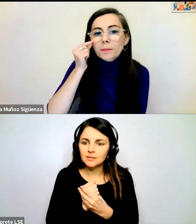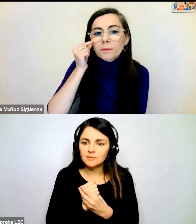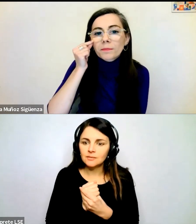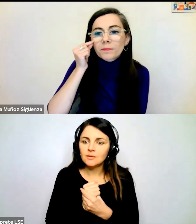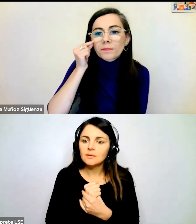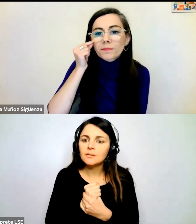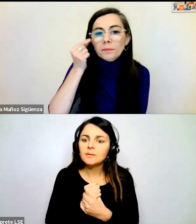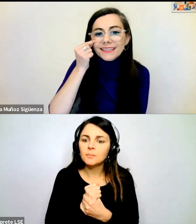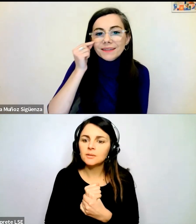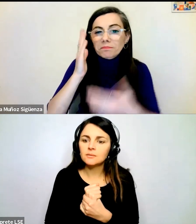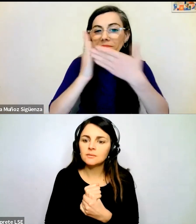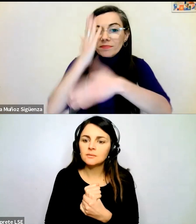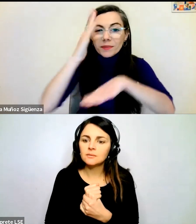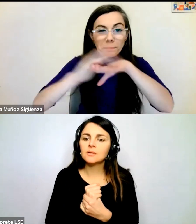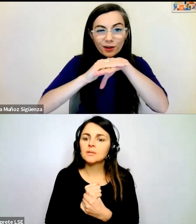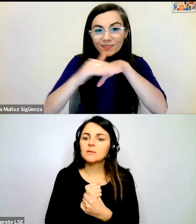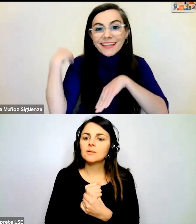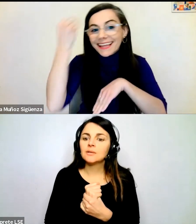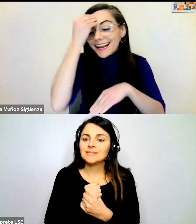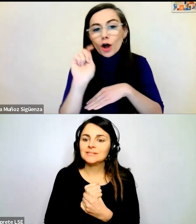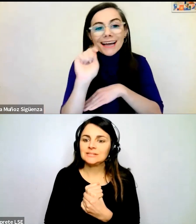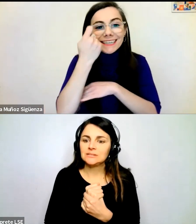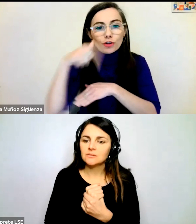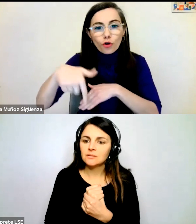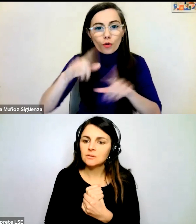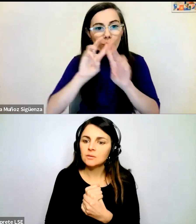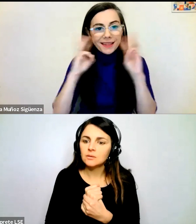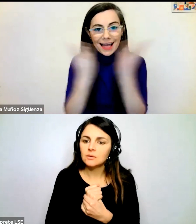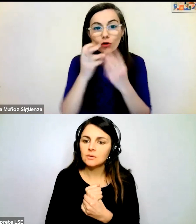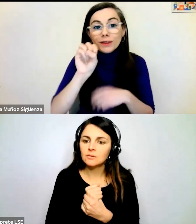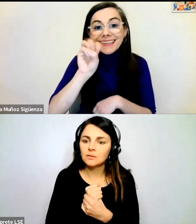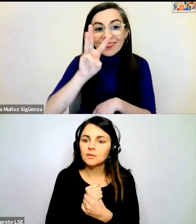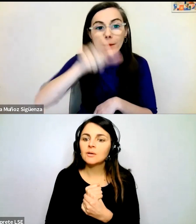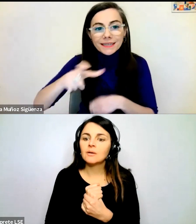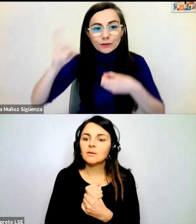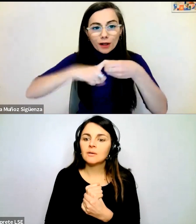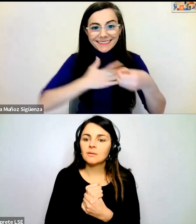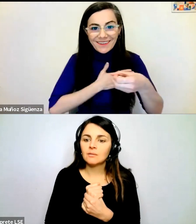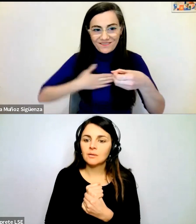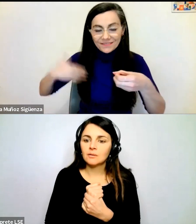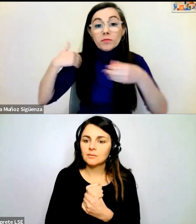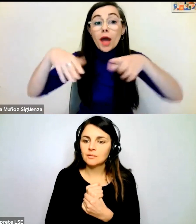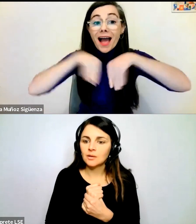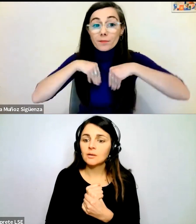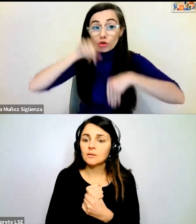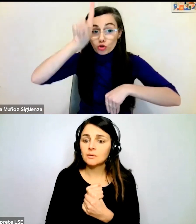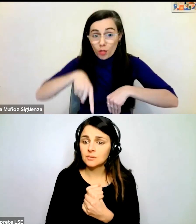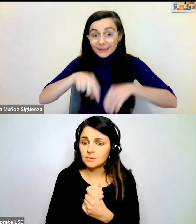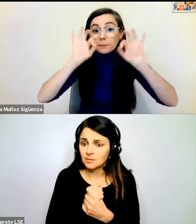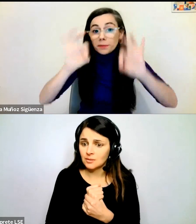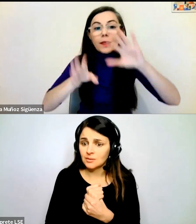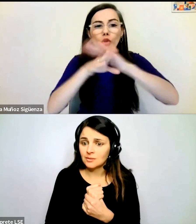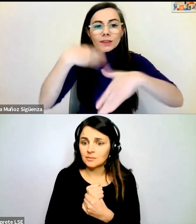Sí, Patricia. Perdona la interrupción, pero creo que ha sido tal éxito el webinario que hay 13